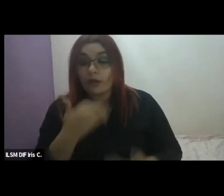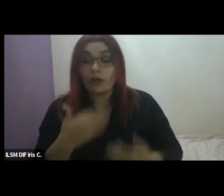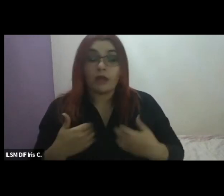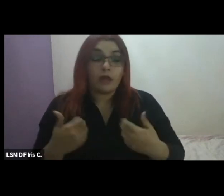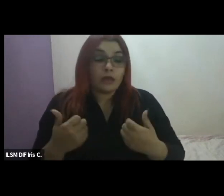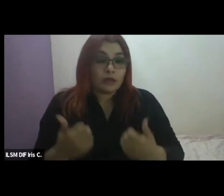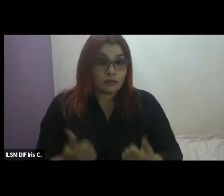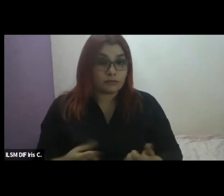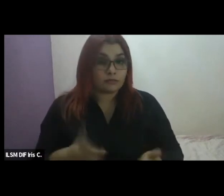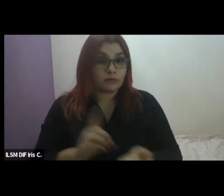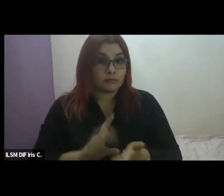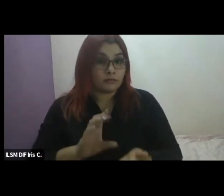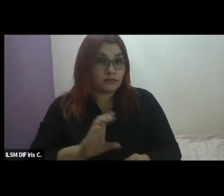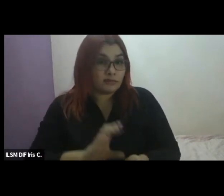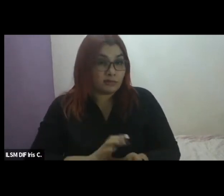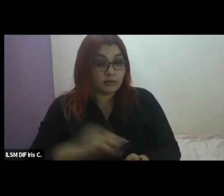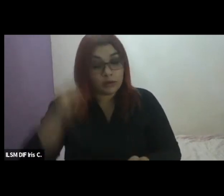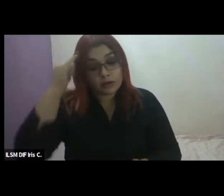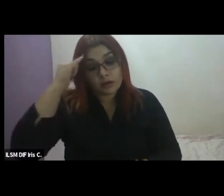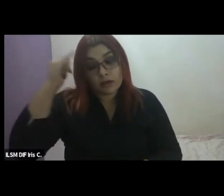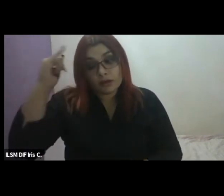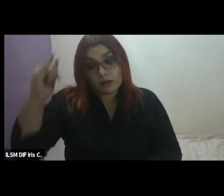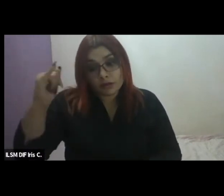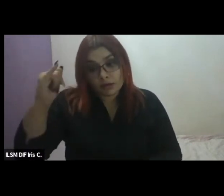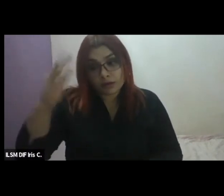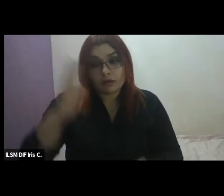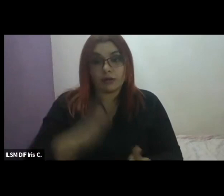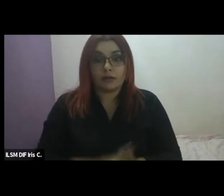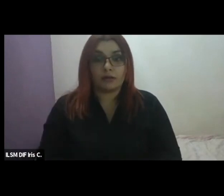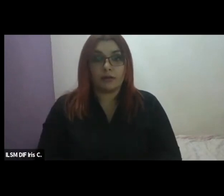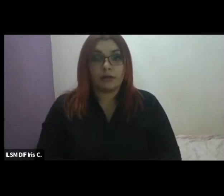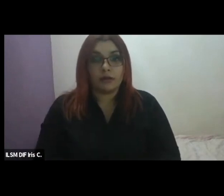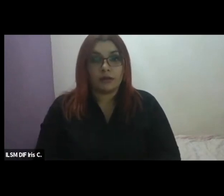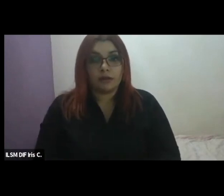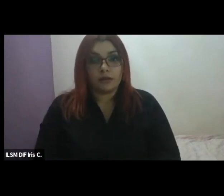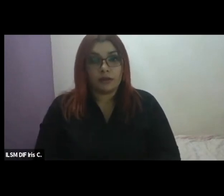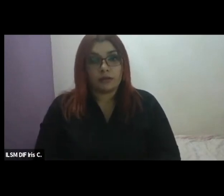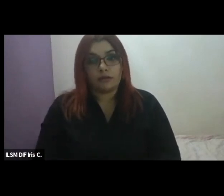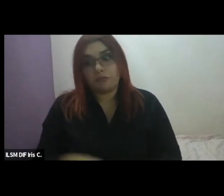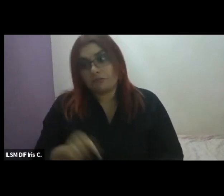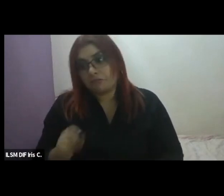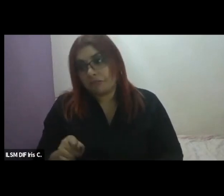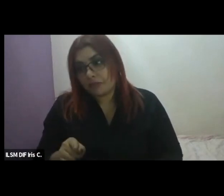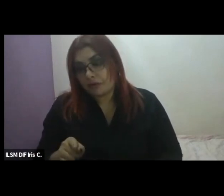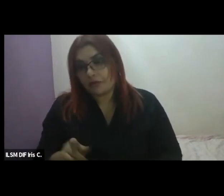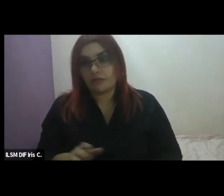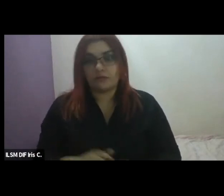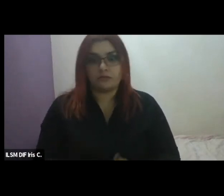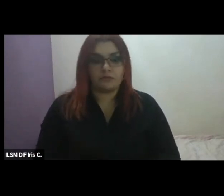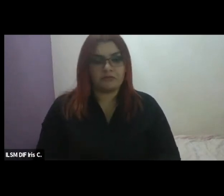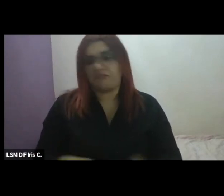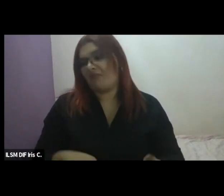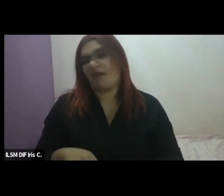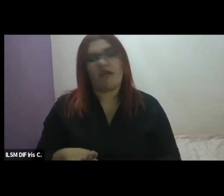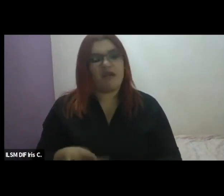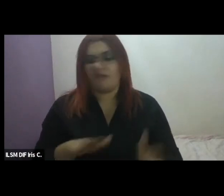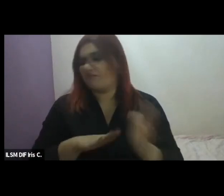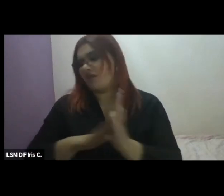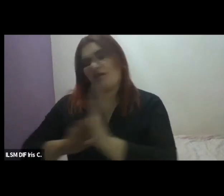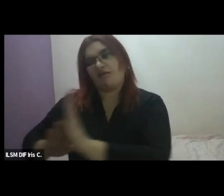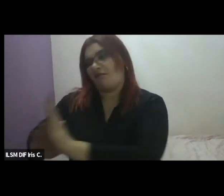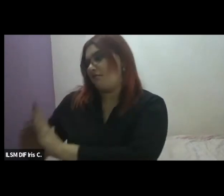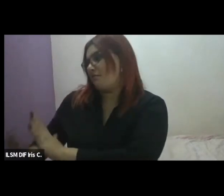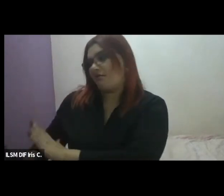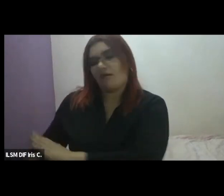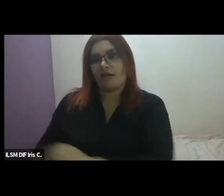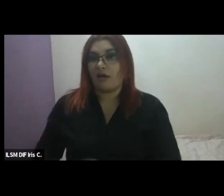en tu diagnóstico te digan que eres útil o que eres inválido en un 20%, en un 60%,